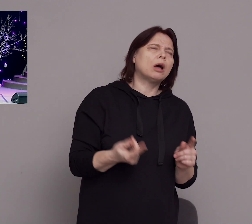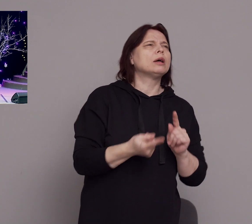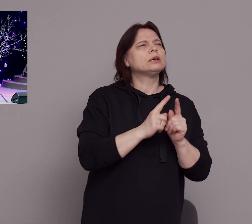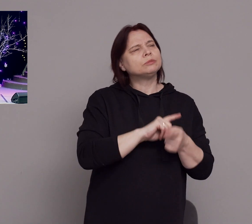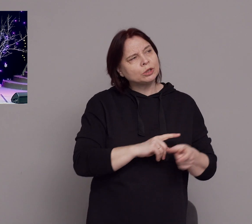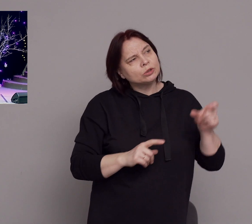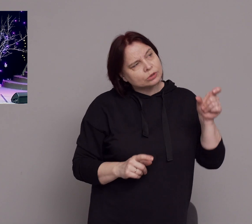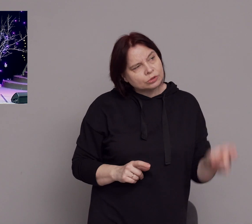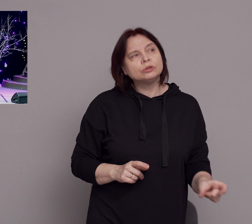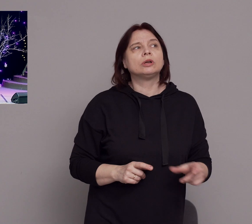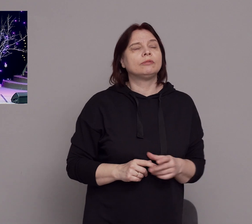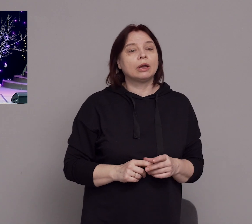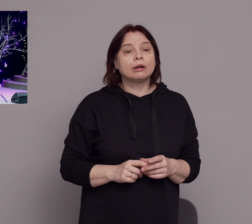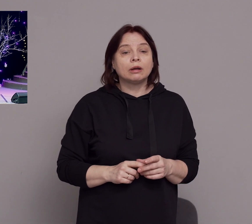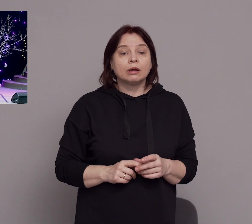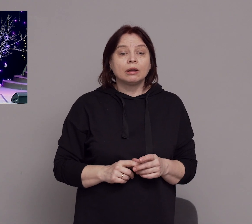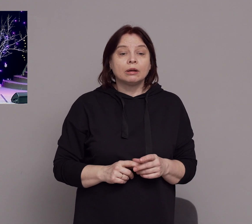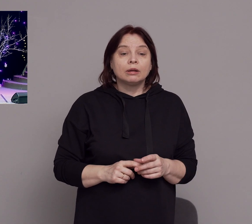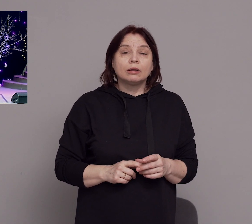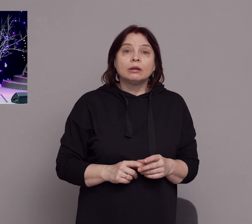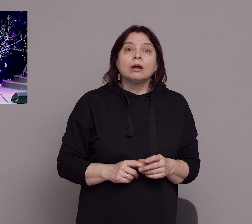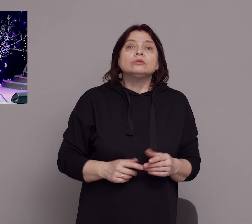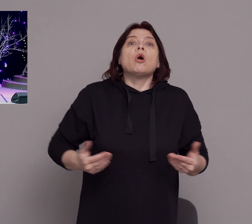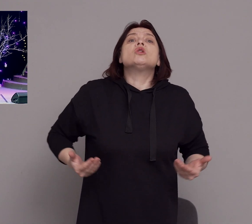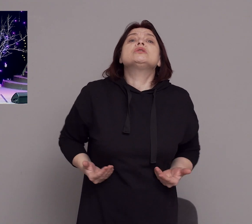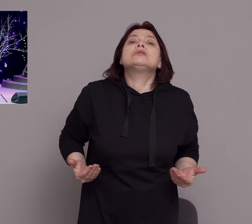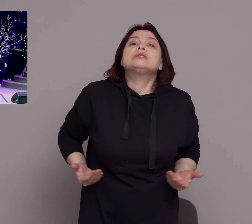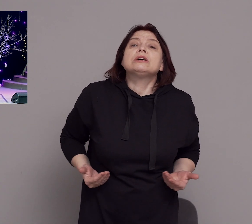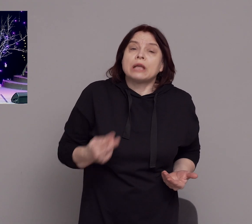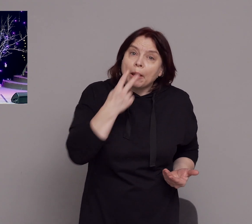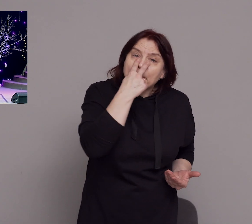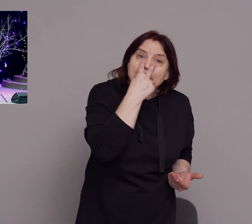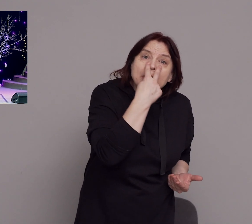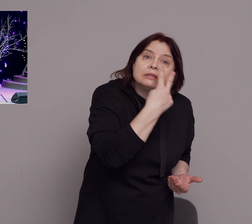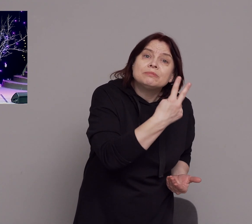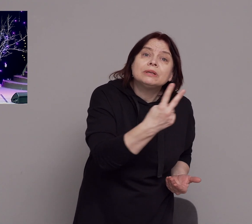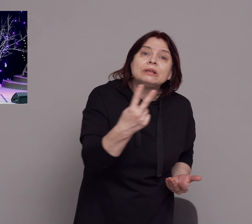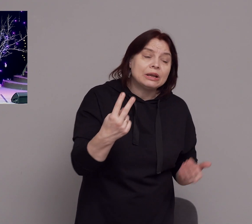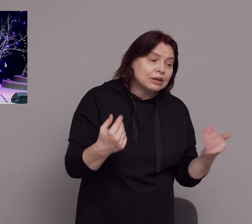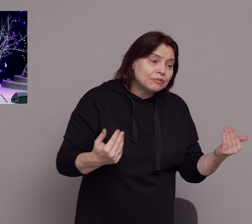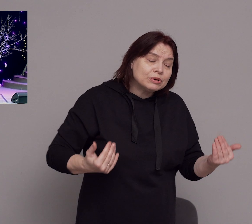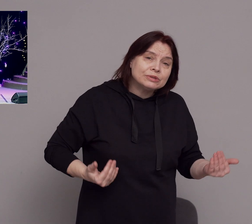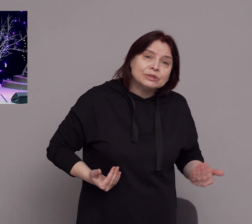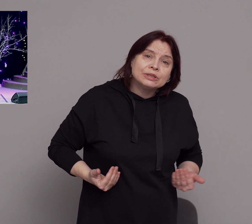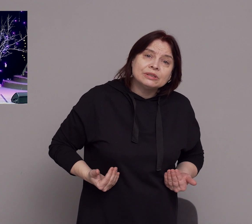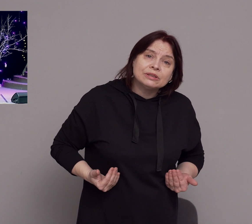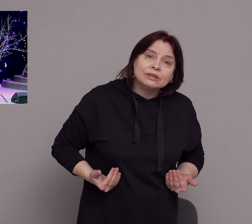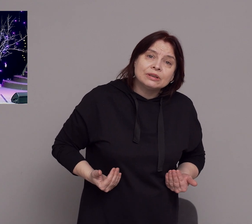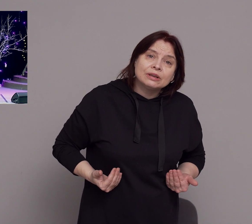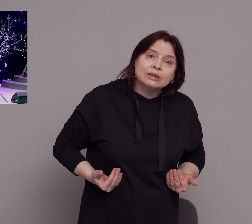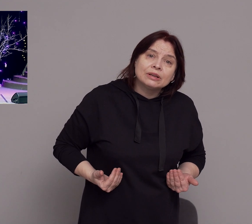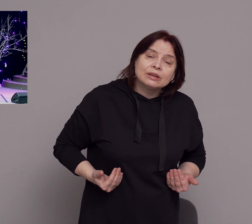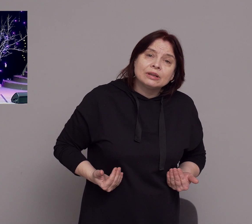философией. Пока мы не переходим к жизни Иисуса, где Иисус показал, что это